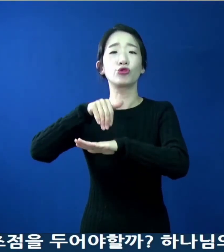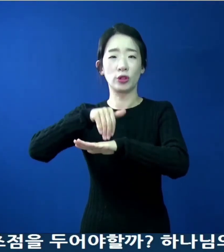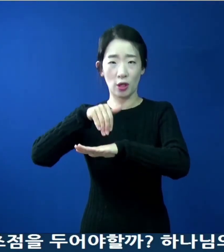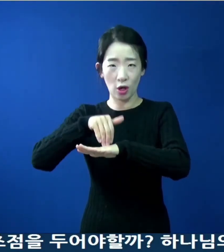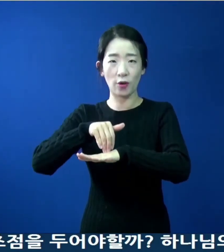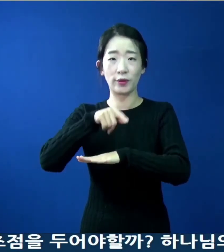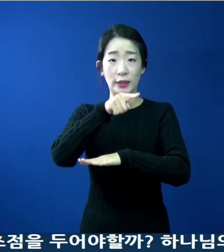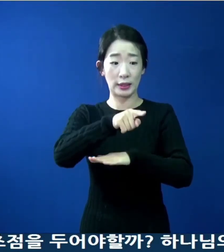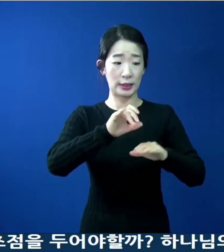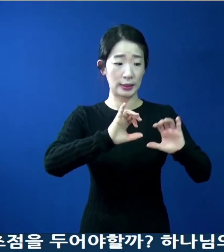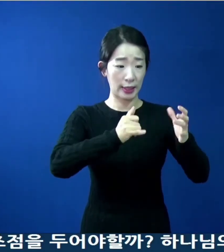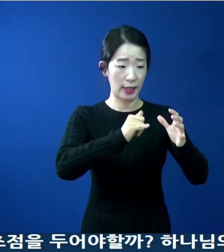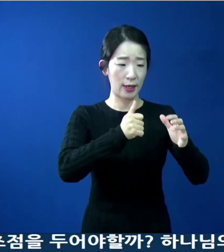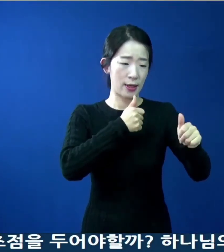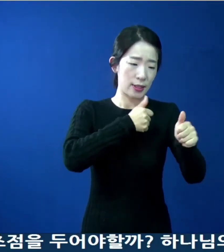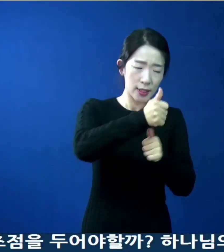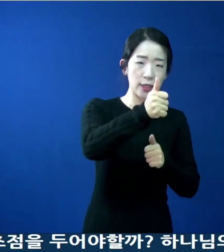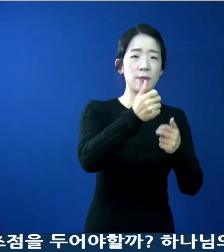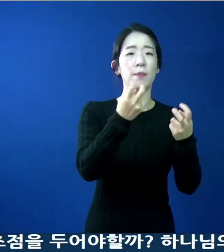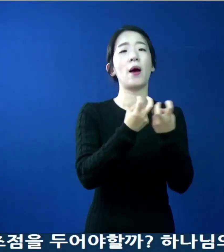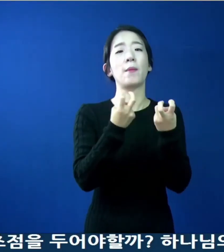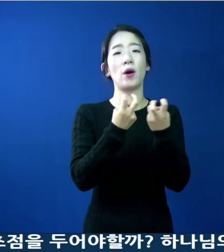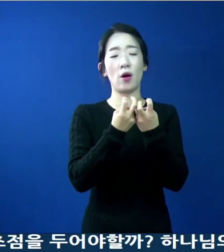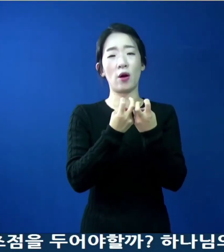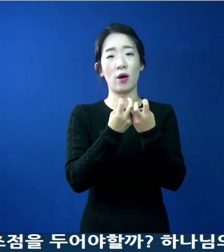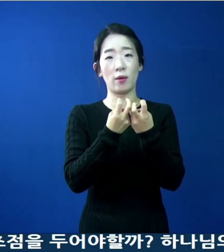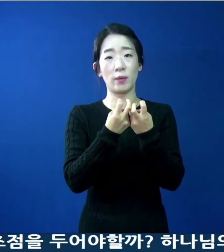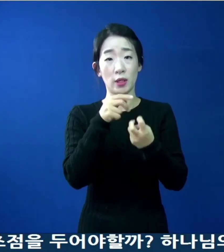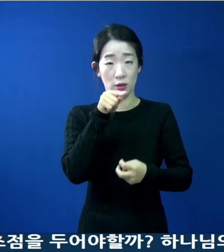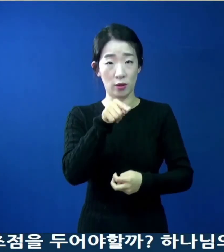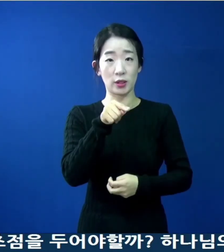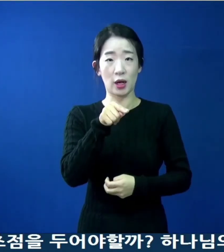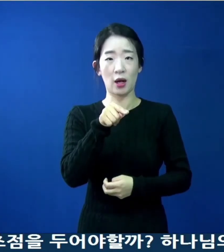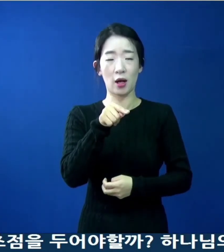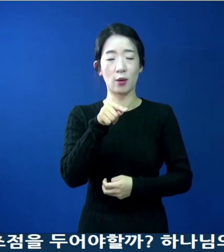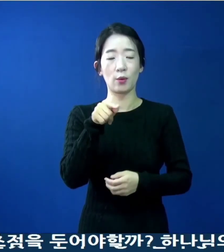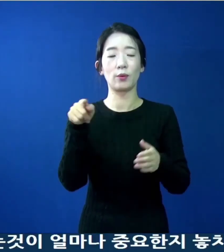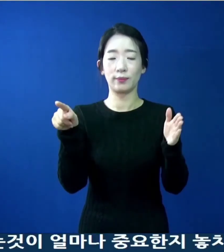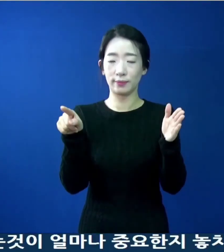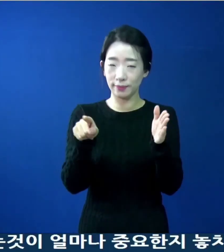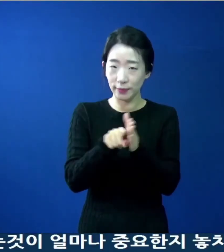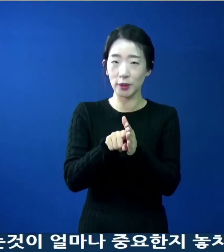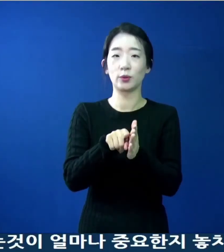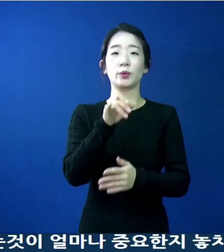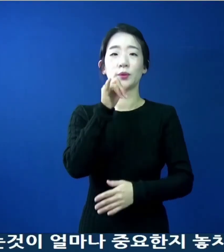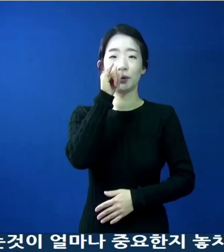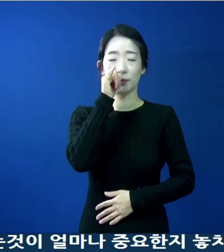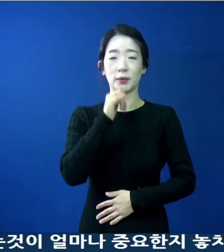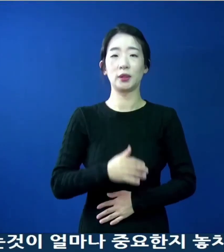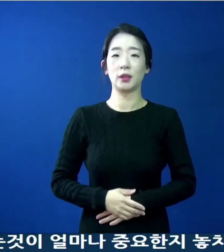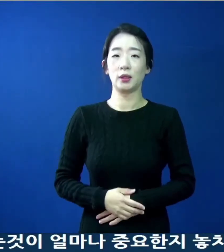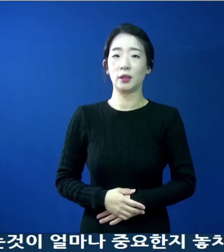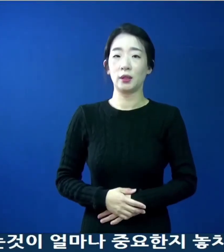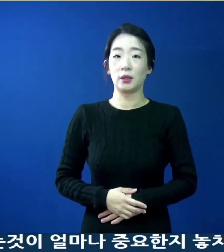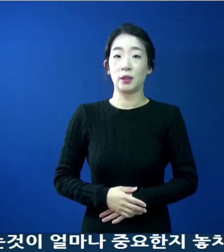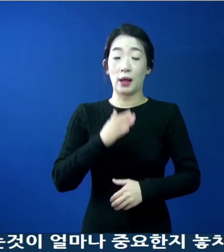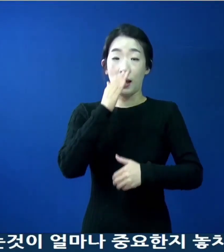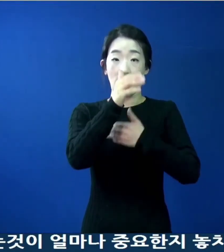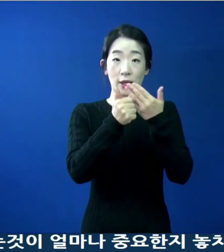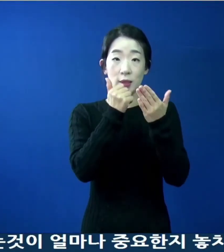있는 힘이라고 믿고 있습니다. 하나님의